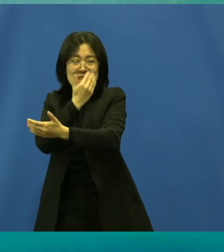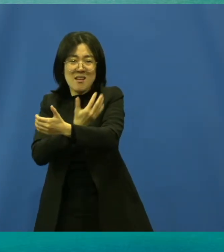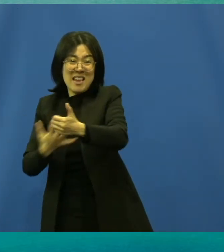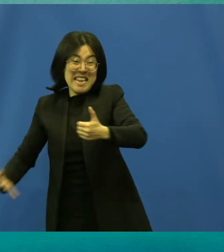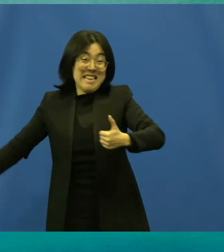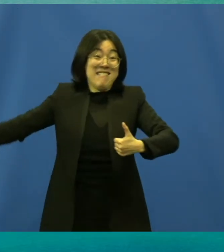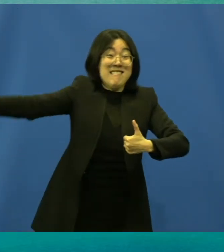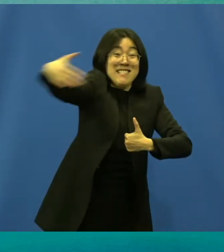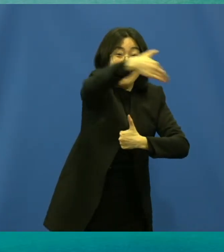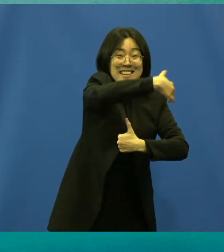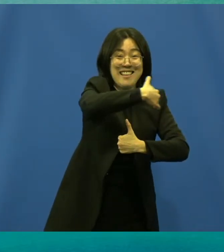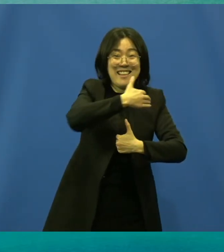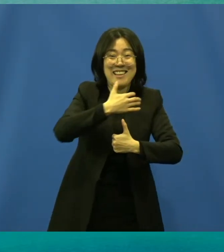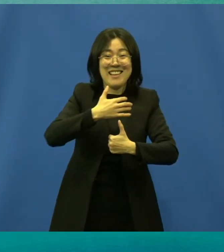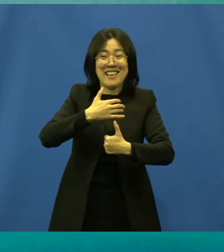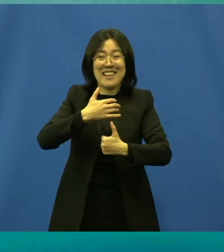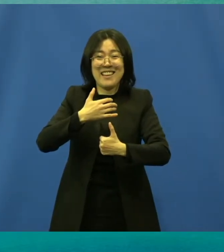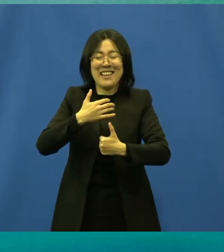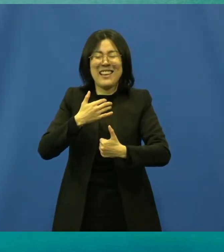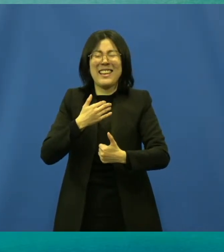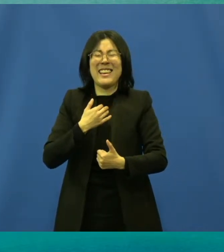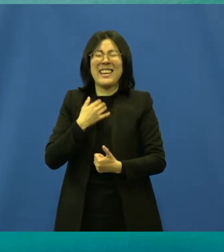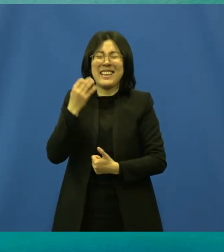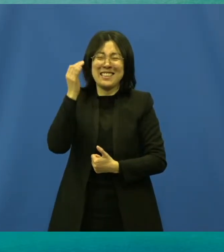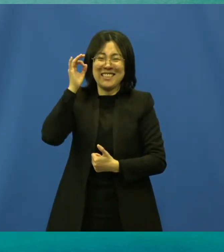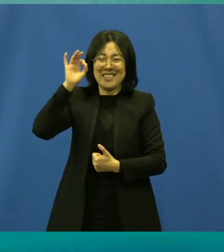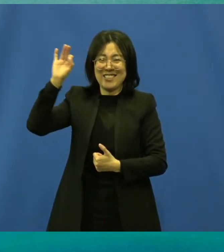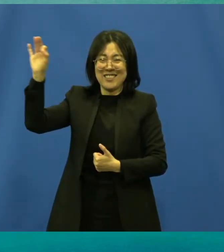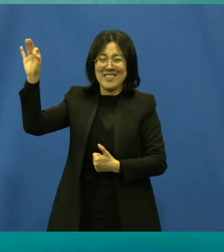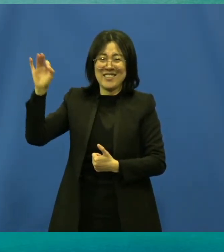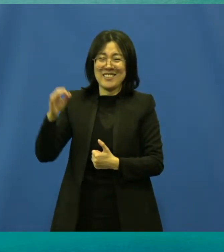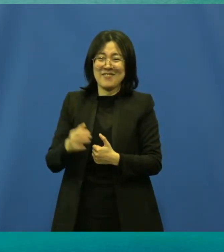분인가를 그는 이제야 인정을 합니다.